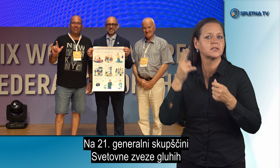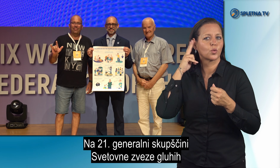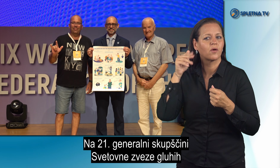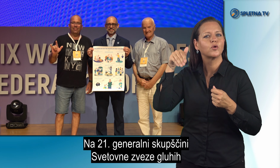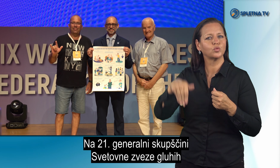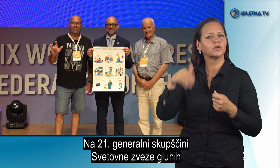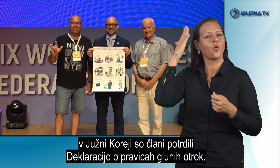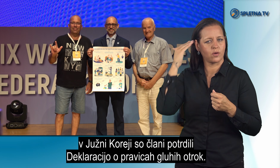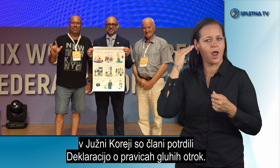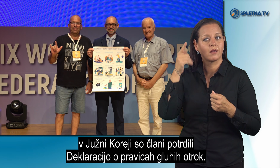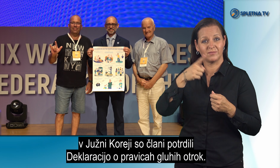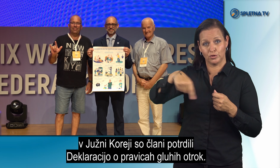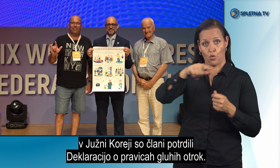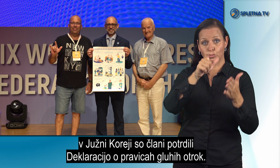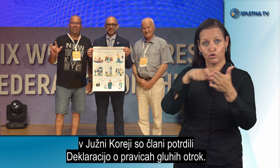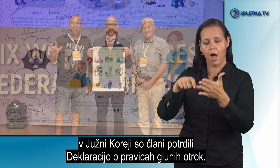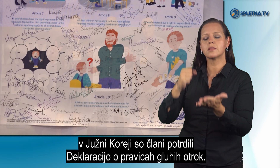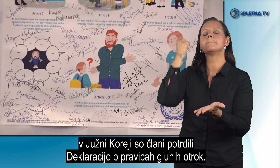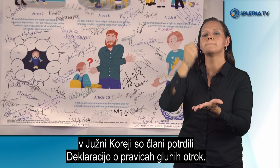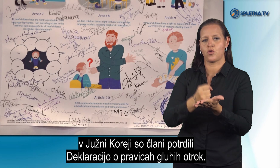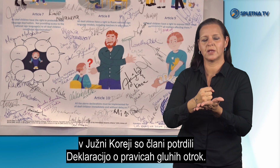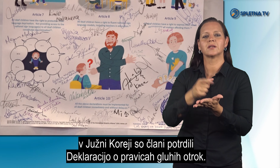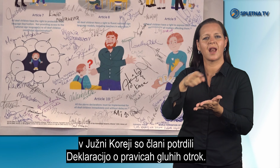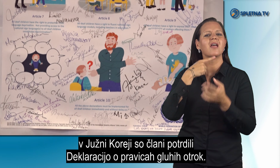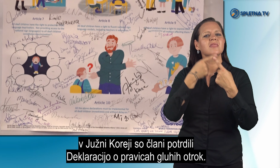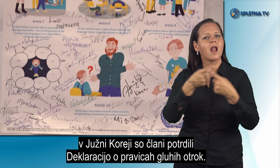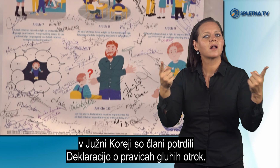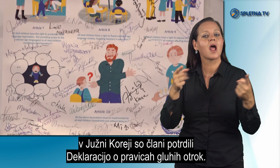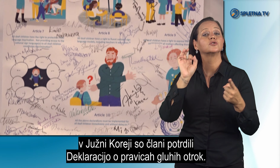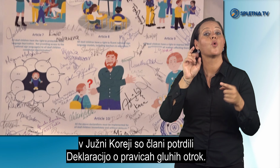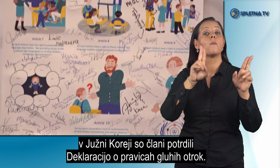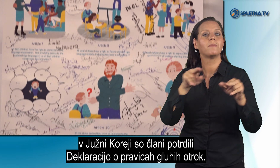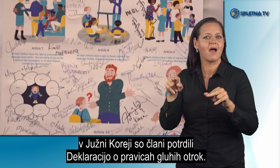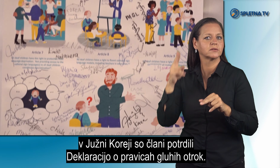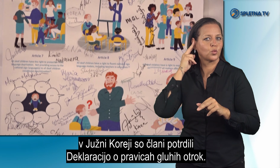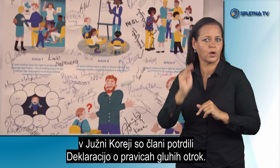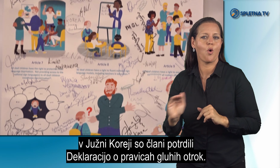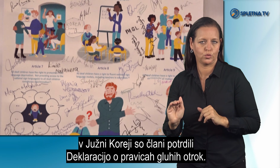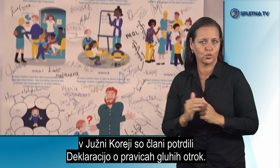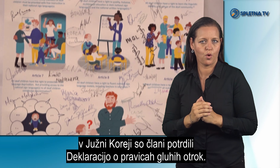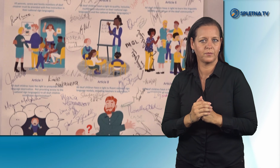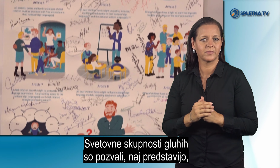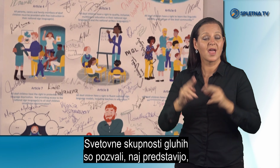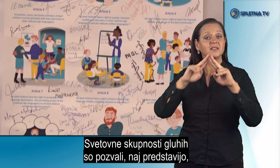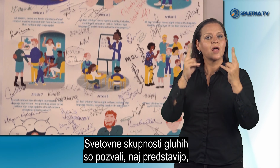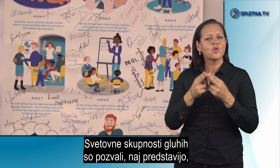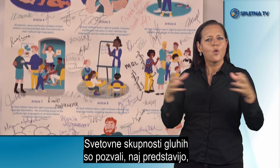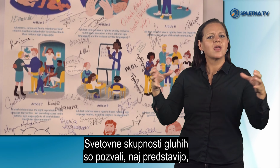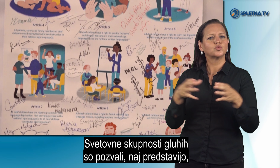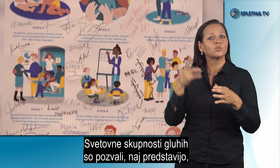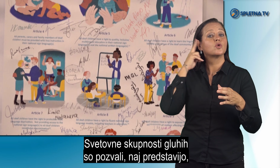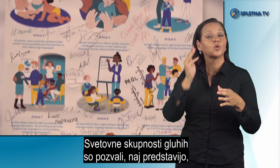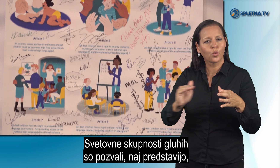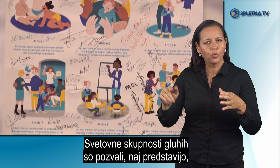zveze gluhih v Južni Koreji so člani potrdili deklaracijo o pravicah gluhih otrok.